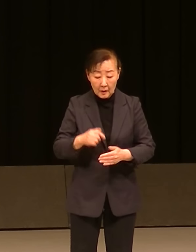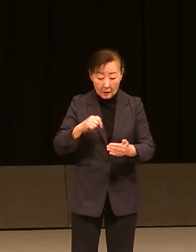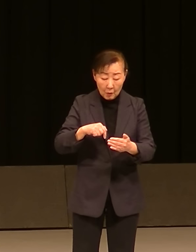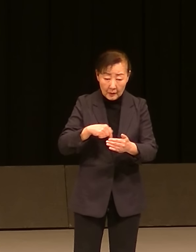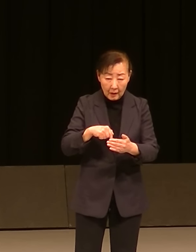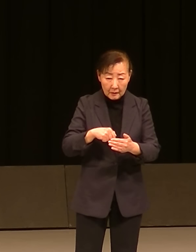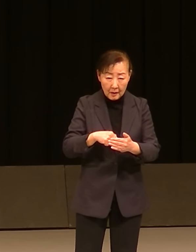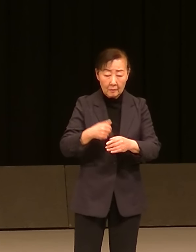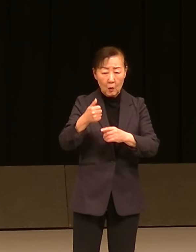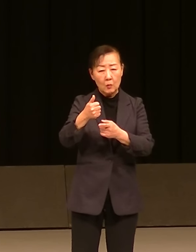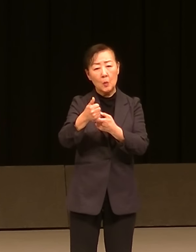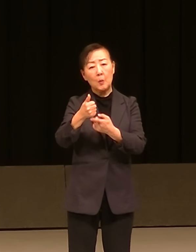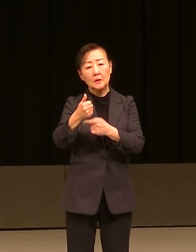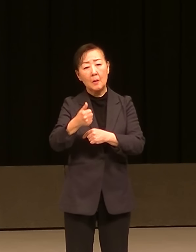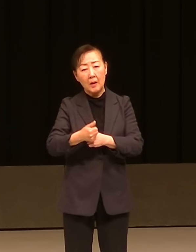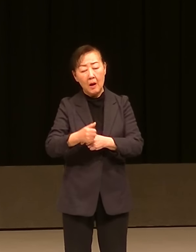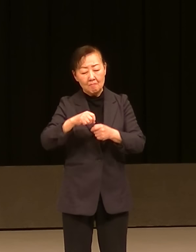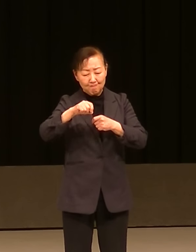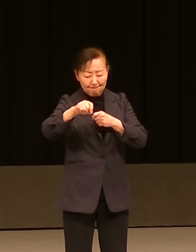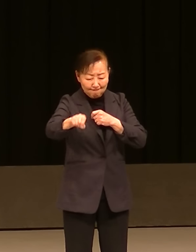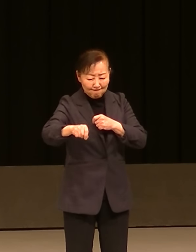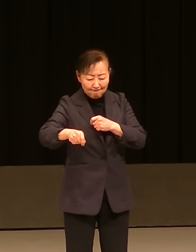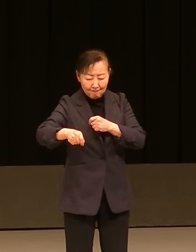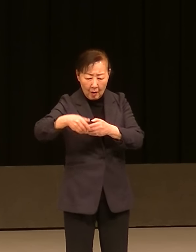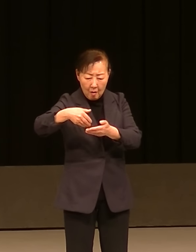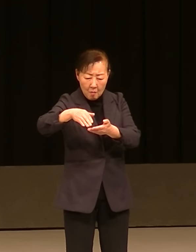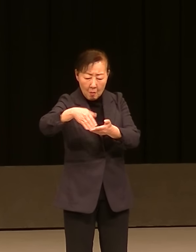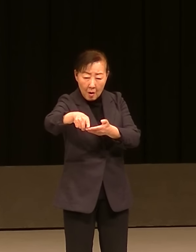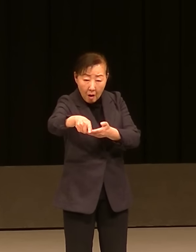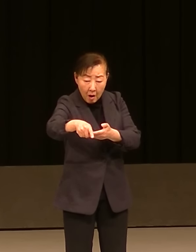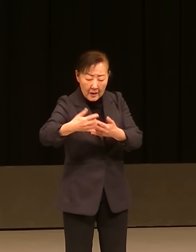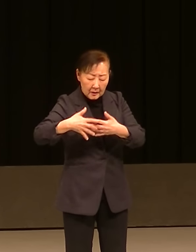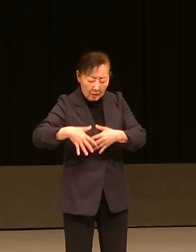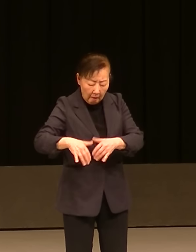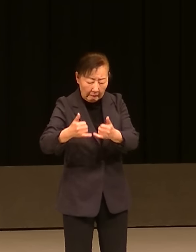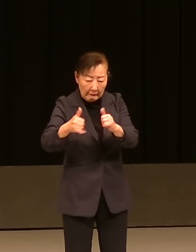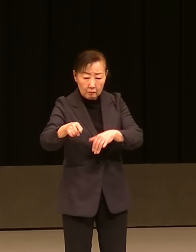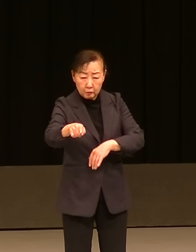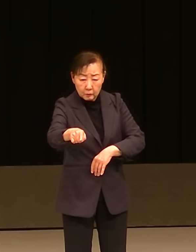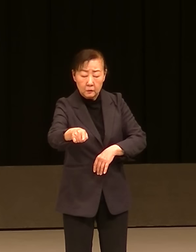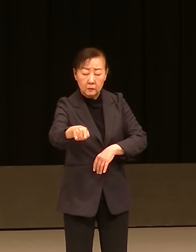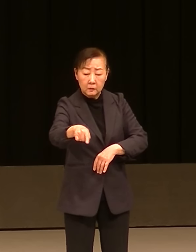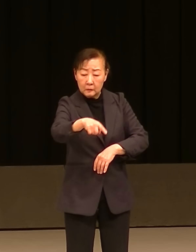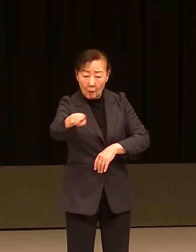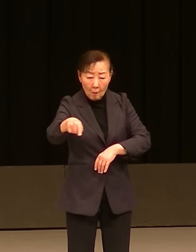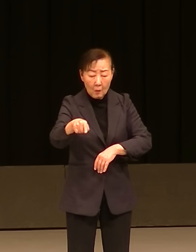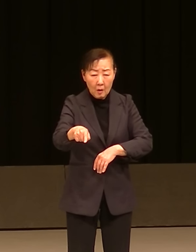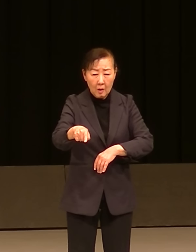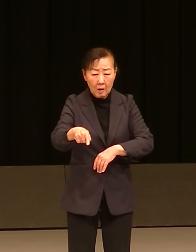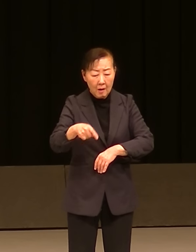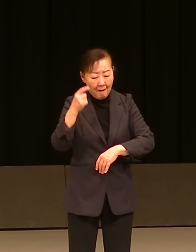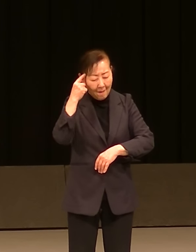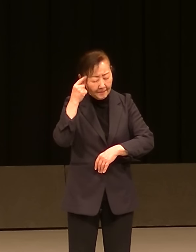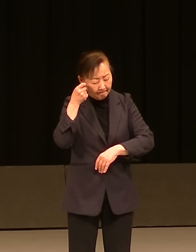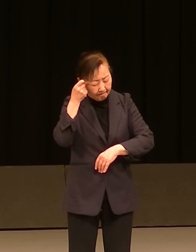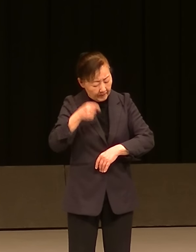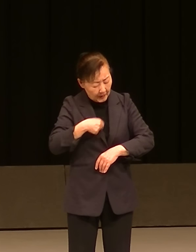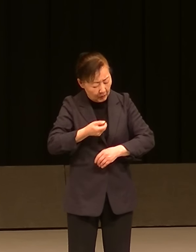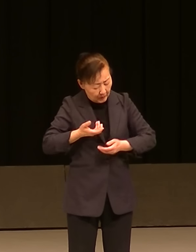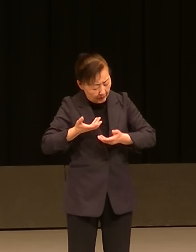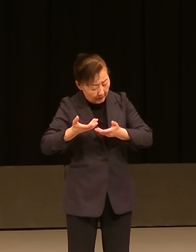にその教皇様が延辺に追いやられている弱き、弱者たちに思いを馳せられている